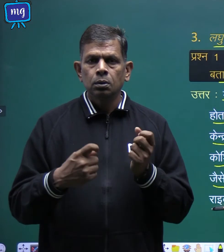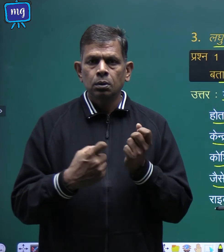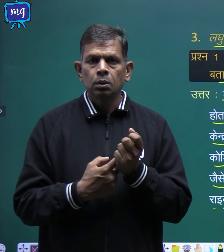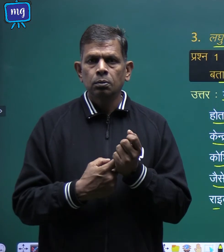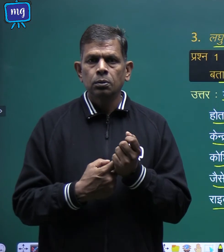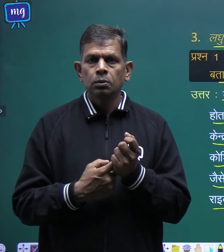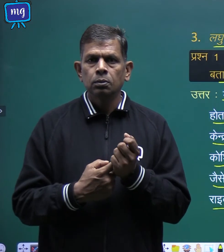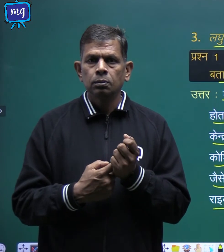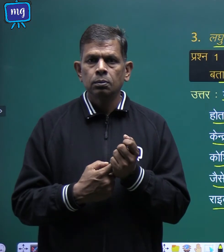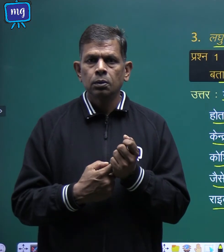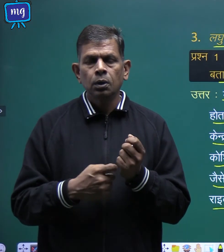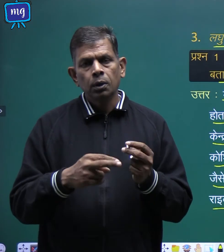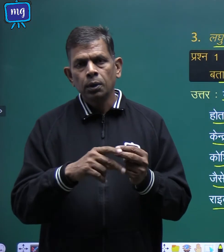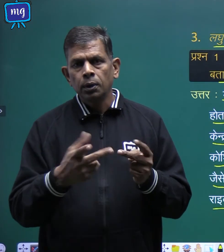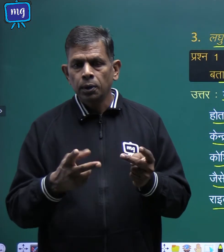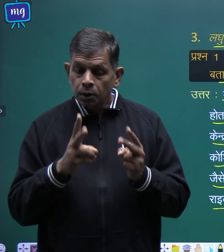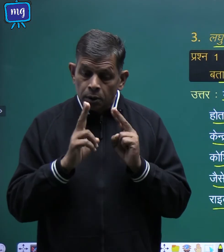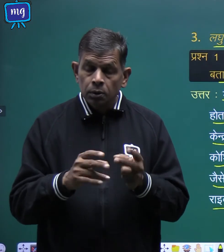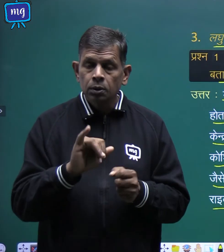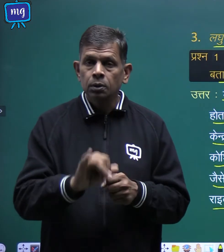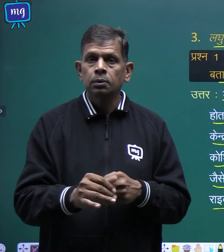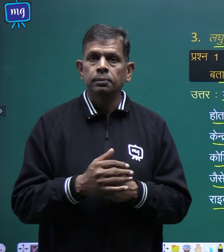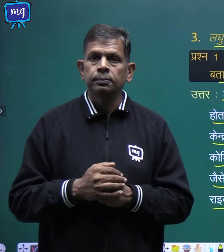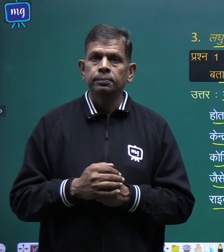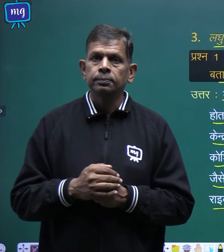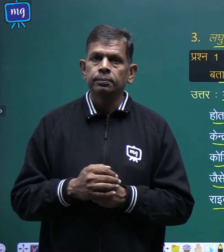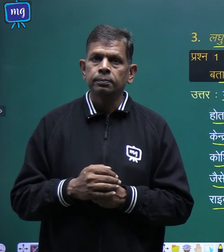राइबोसोम इत्यादि पाए जाते हैं।